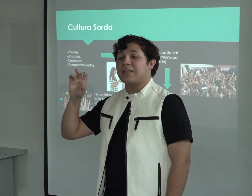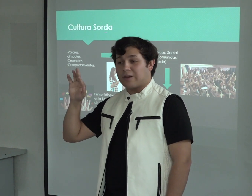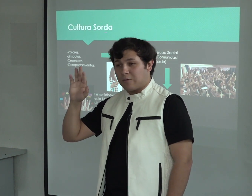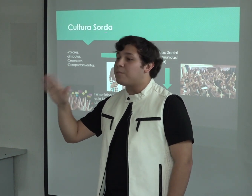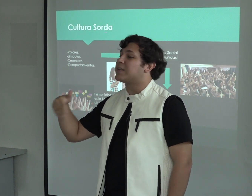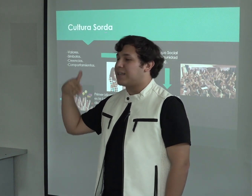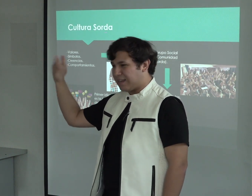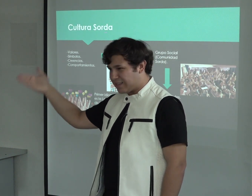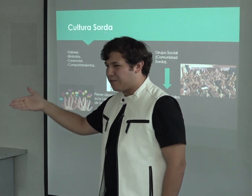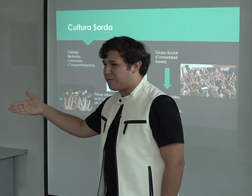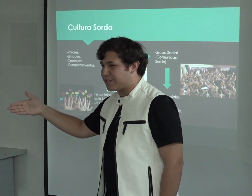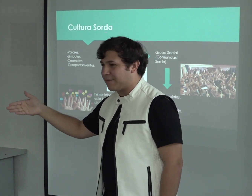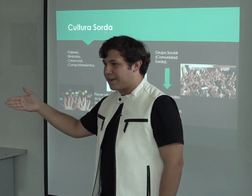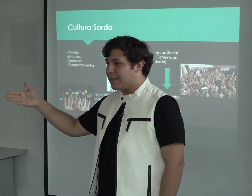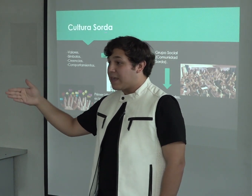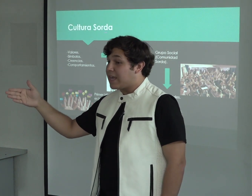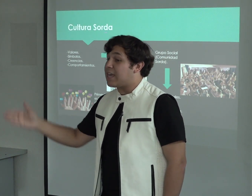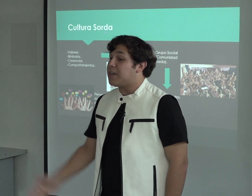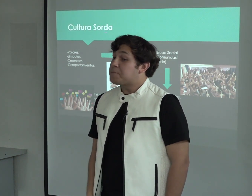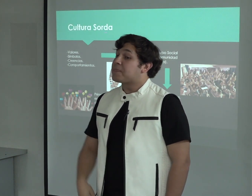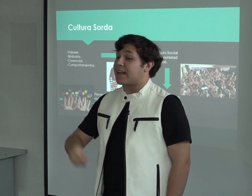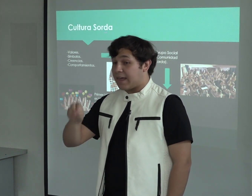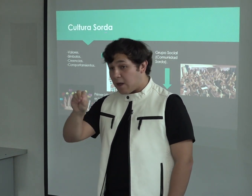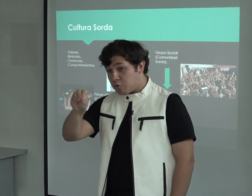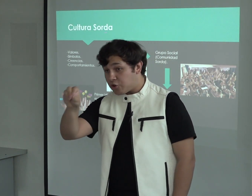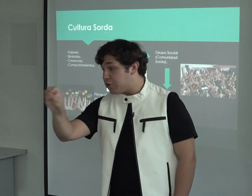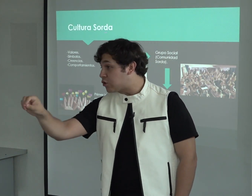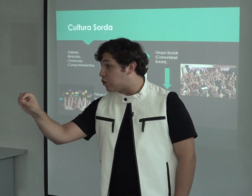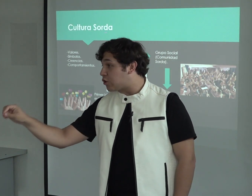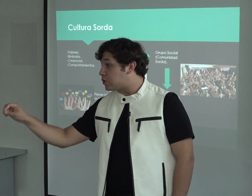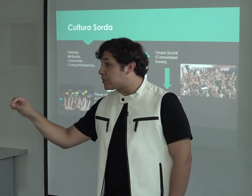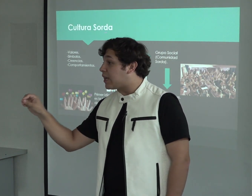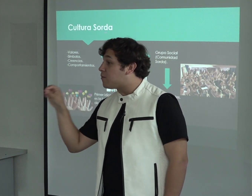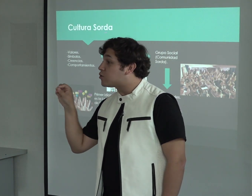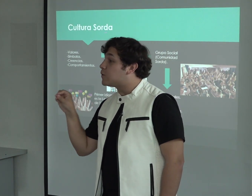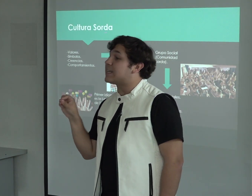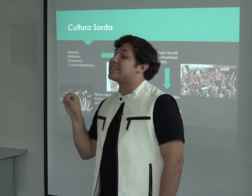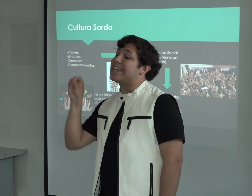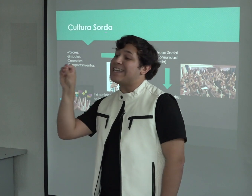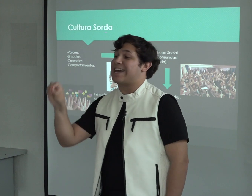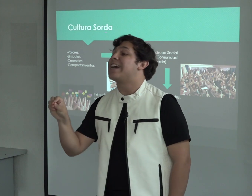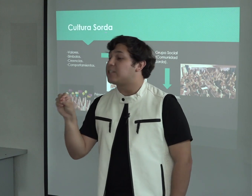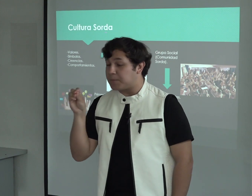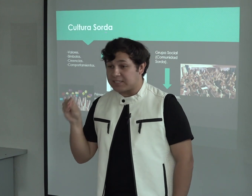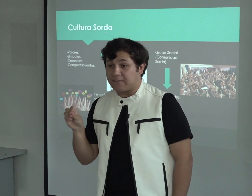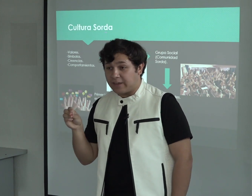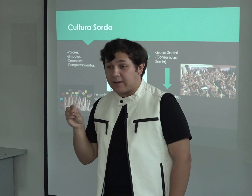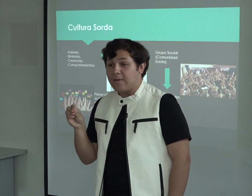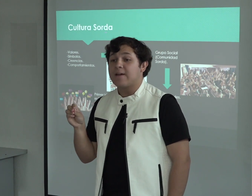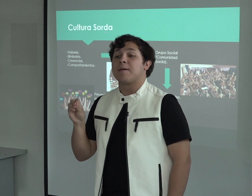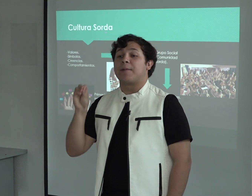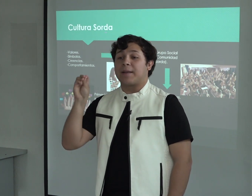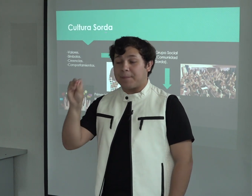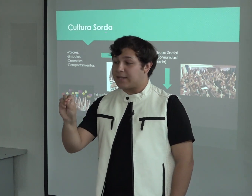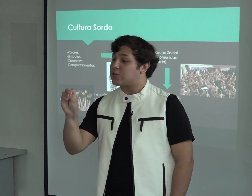deletreo, más adelante lo vamos a ver. Y cada uno de nosotros tenemos una seña específica para